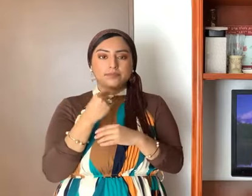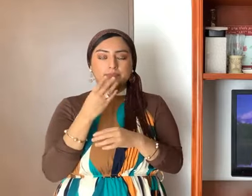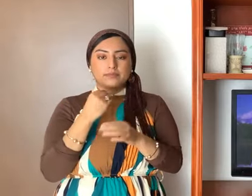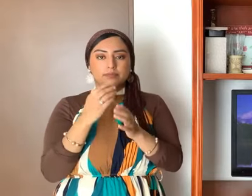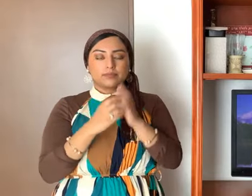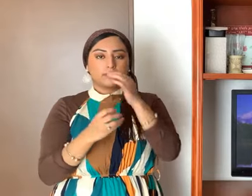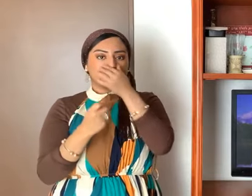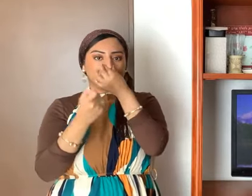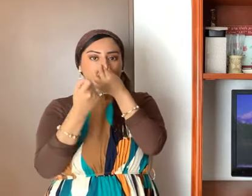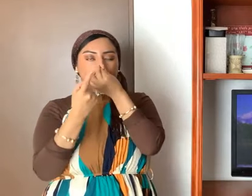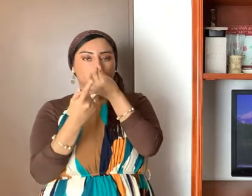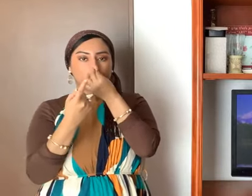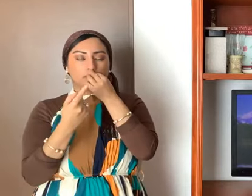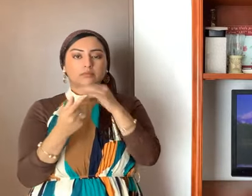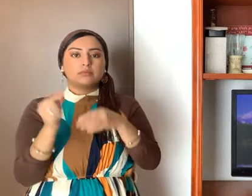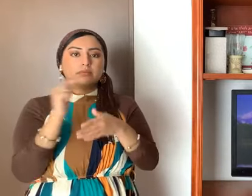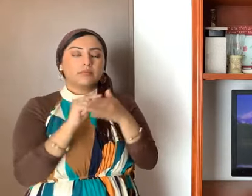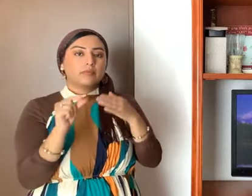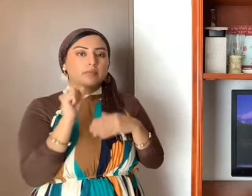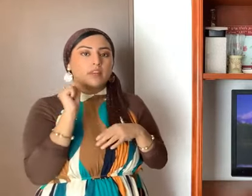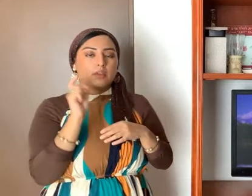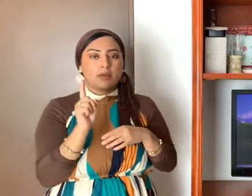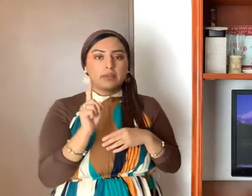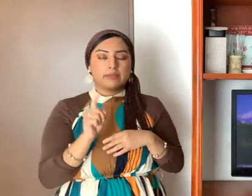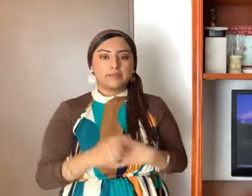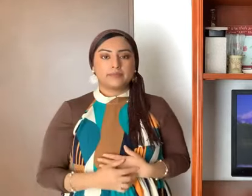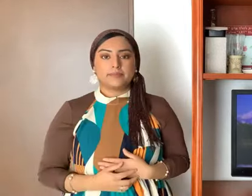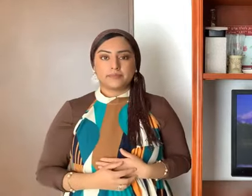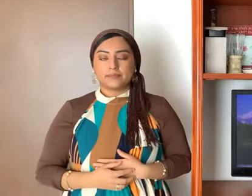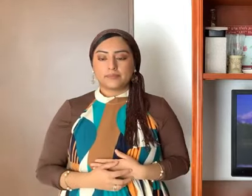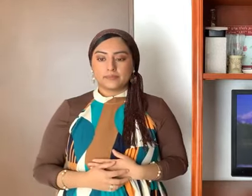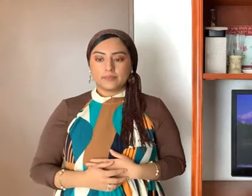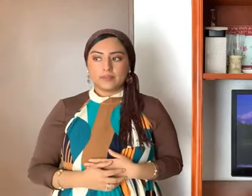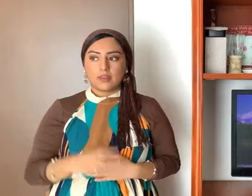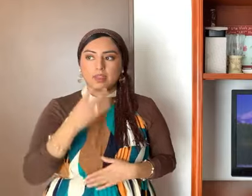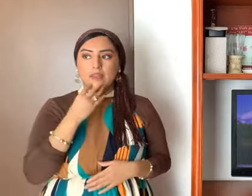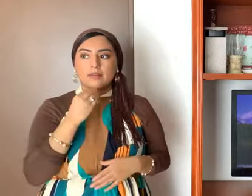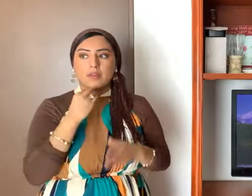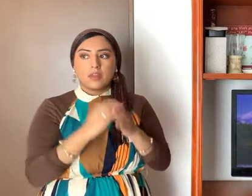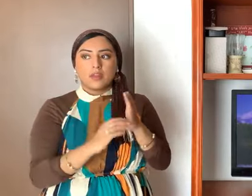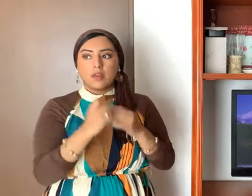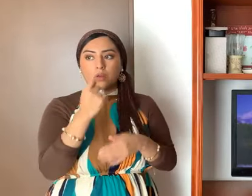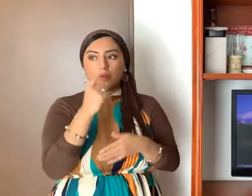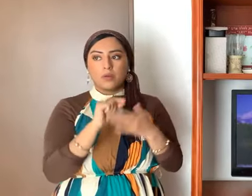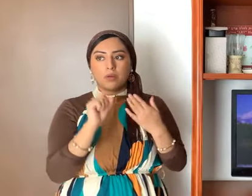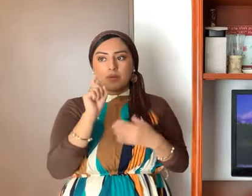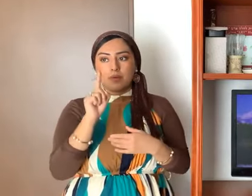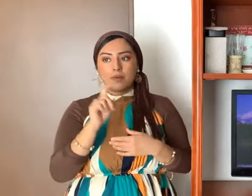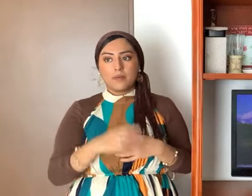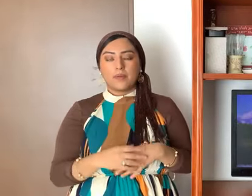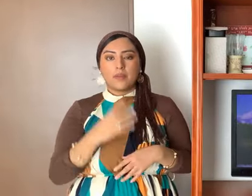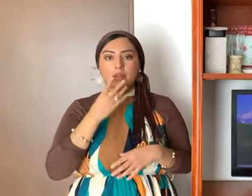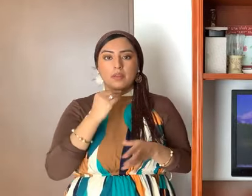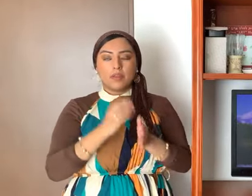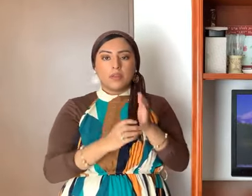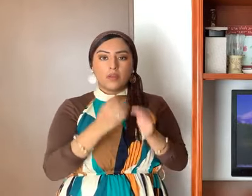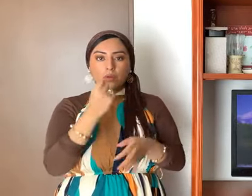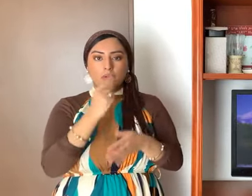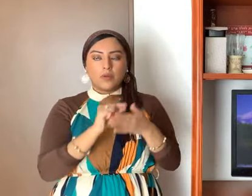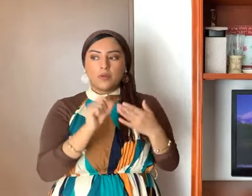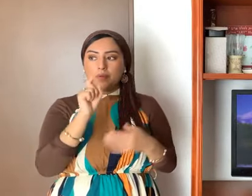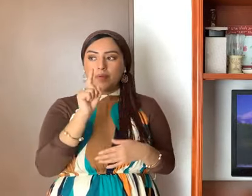en el capítulo 11, en el verso 1. Hebreos 11:1. Hebreos